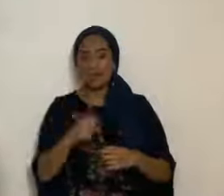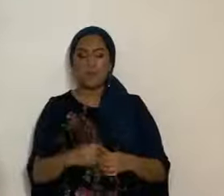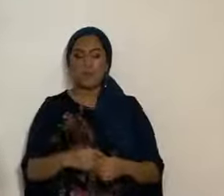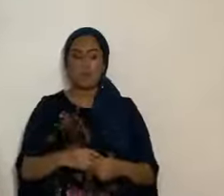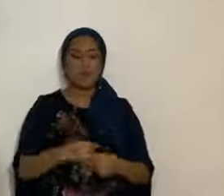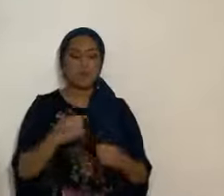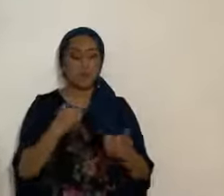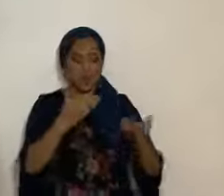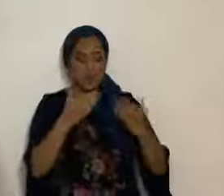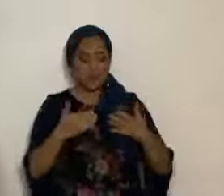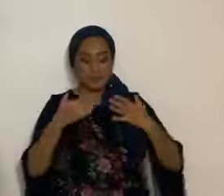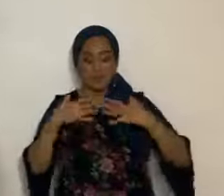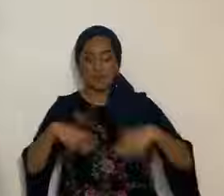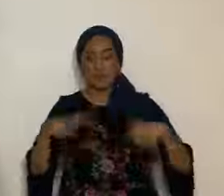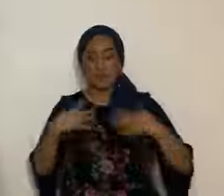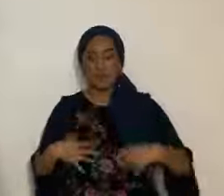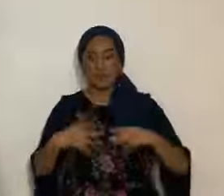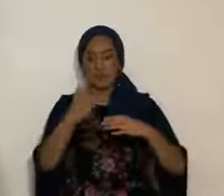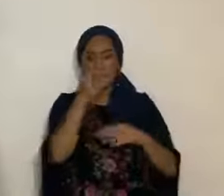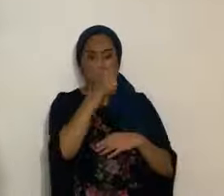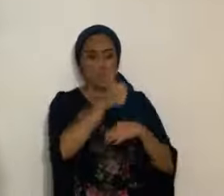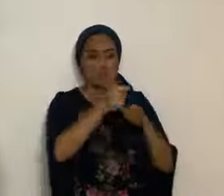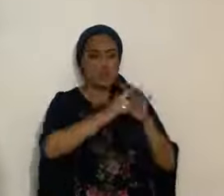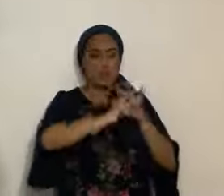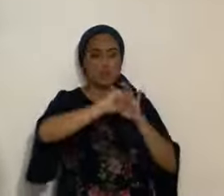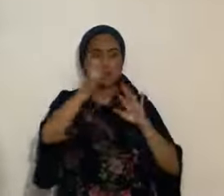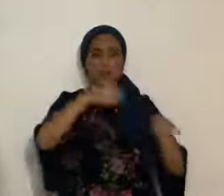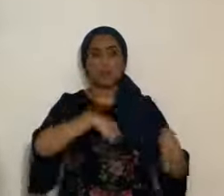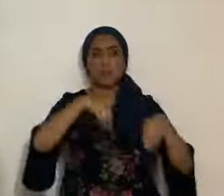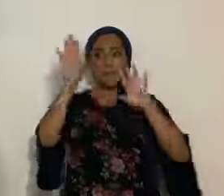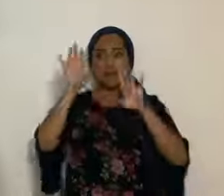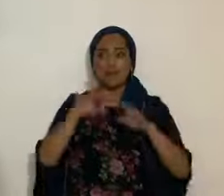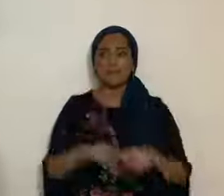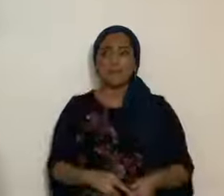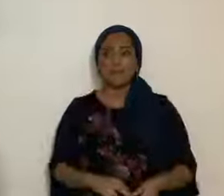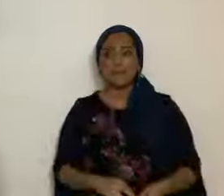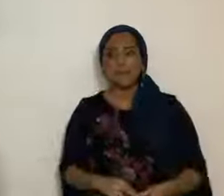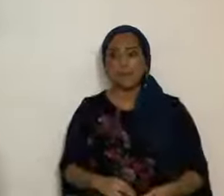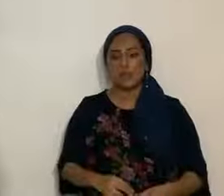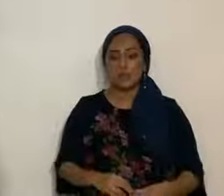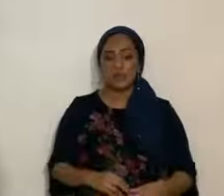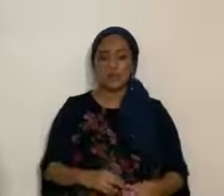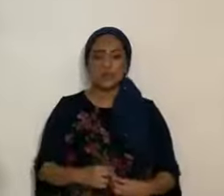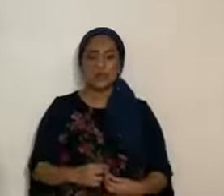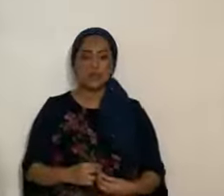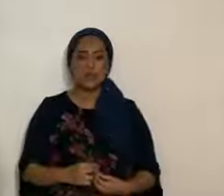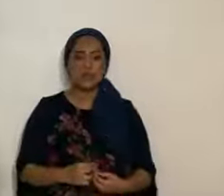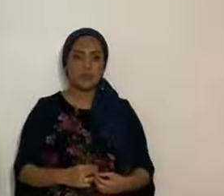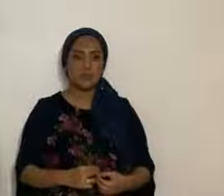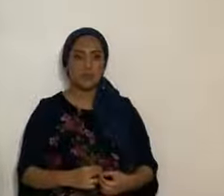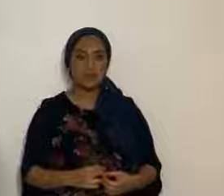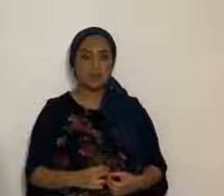junto a mí su ropa y huyó y salió. Y aquí nos vamos a dar cuenta